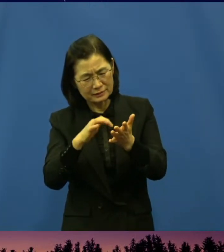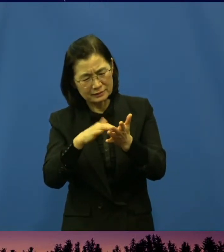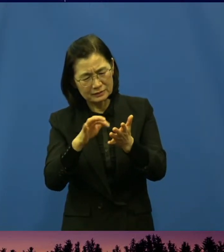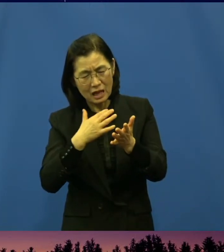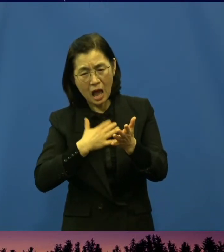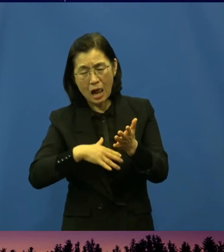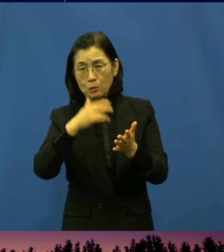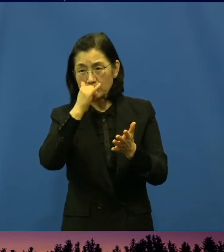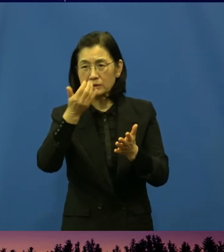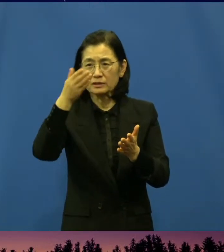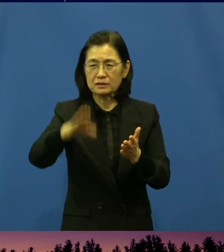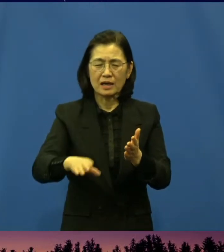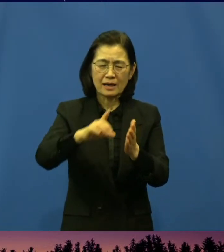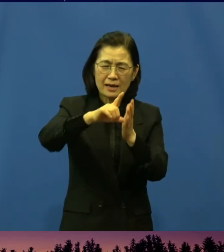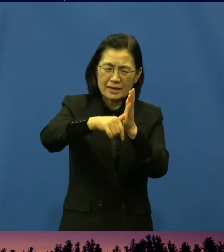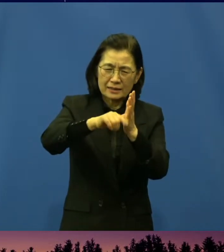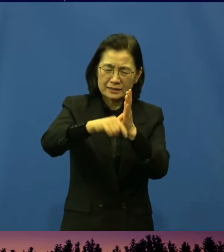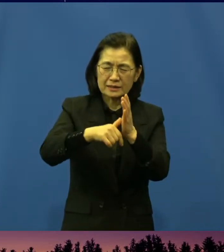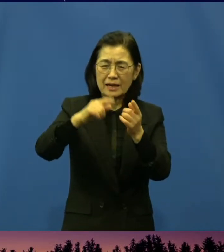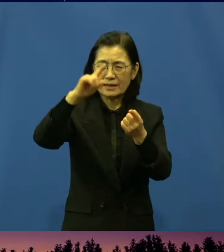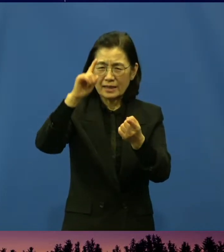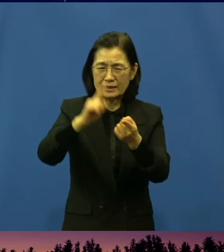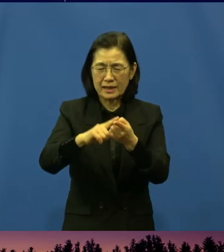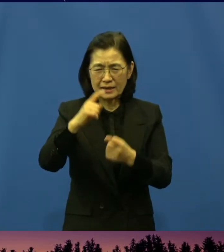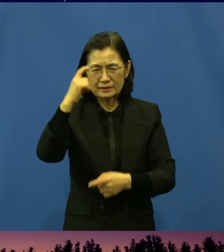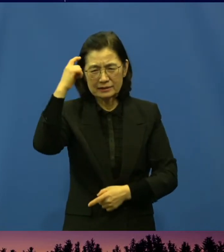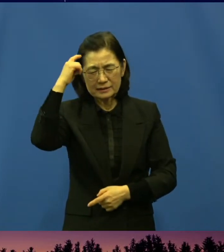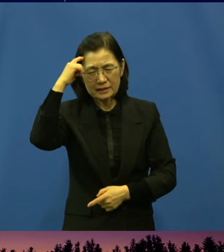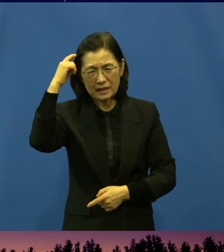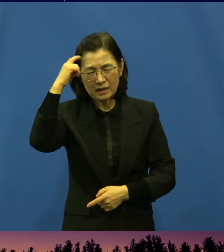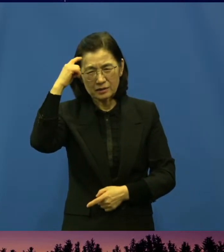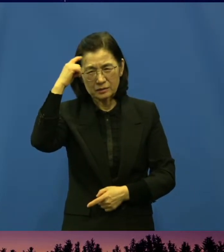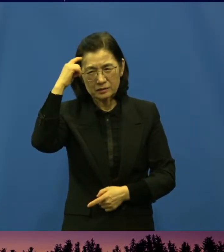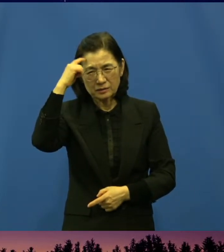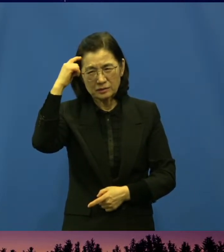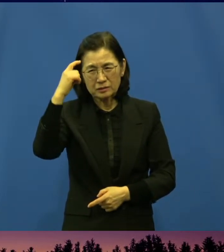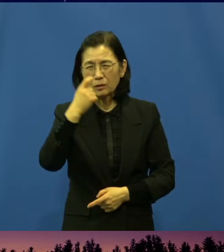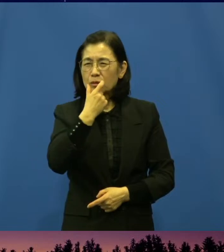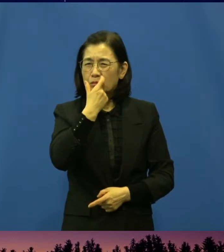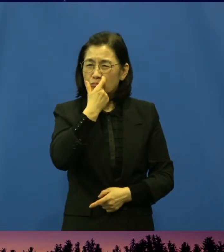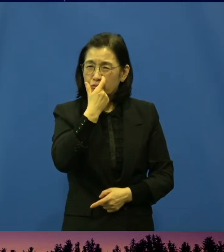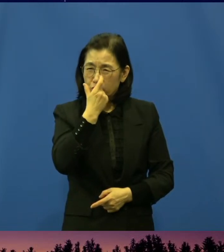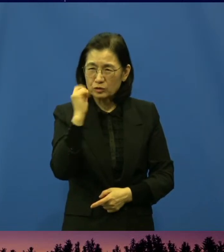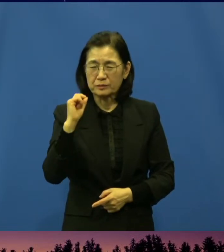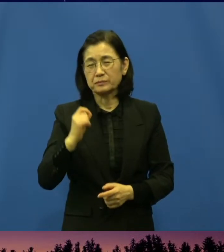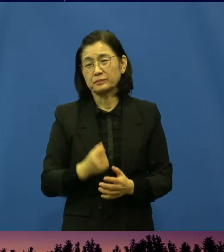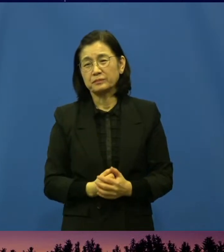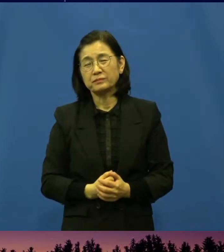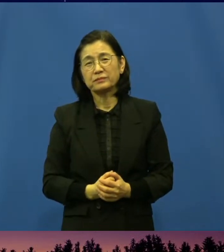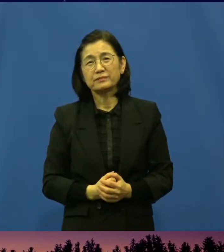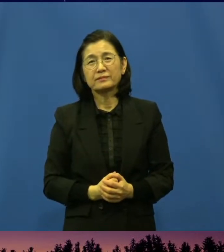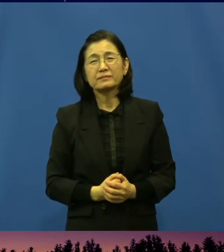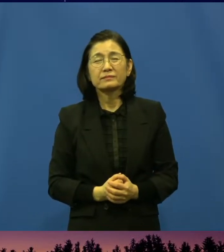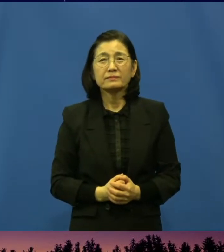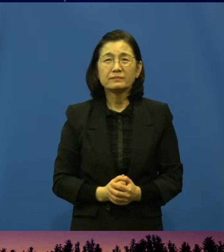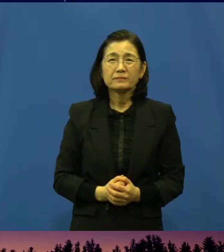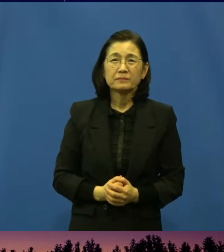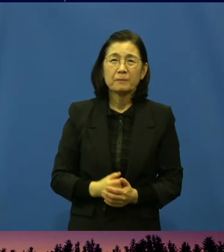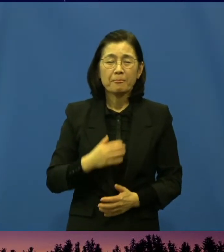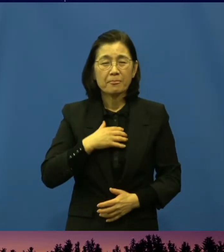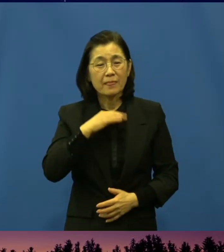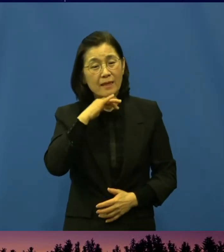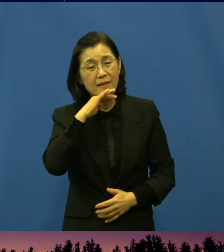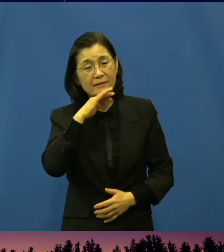약해요. 그러니까 나이를 아는 거하고 시간의 개념을 이해하는 것은 달라요. 내 나이는